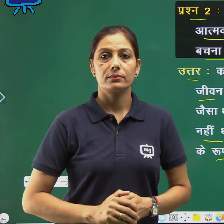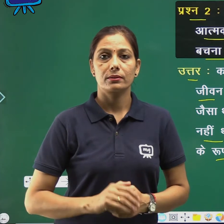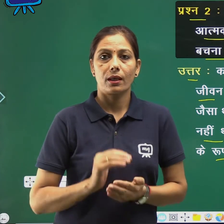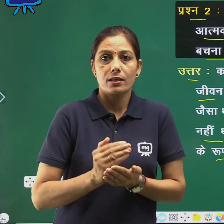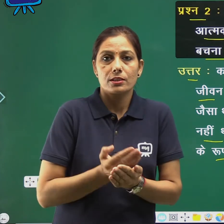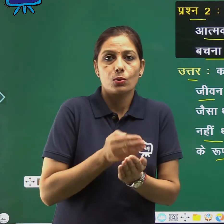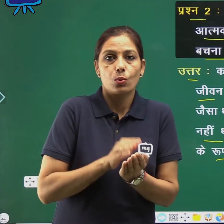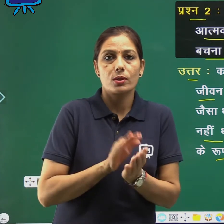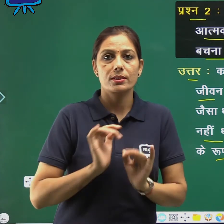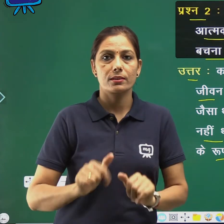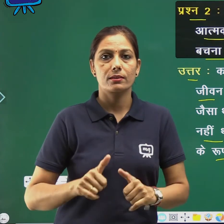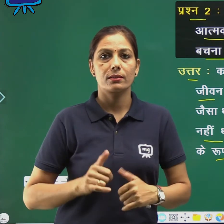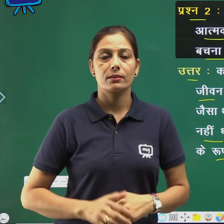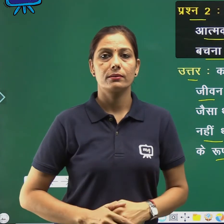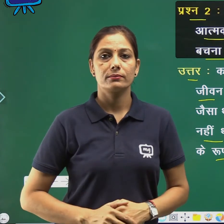बचना चाहते थे।